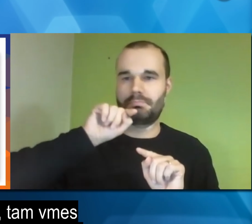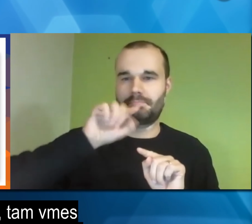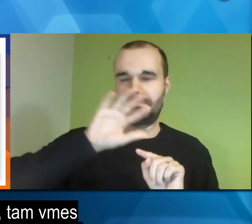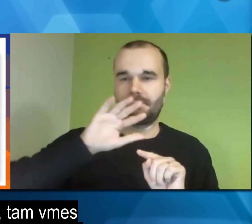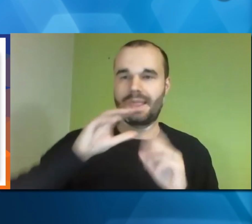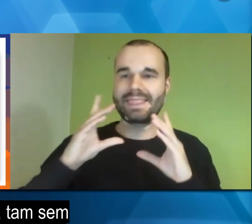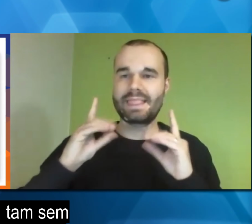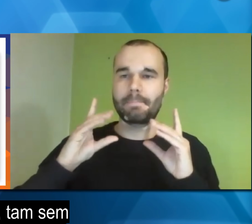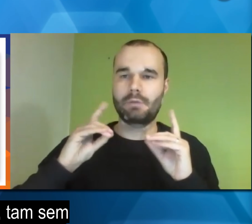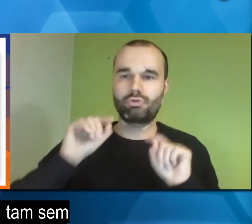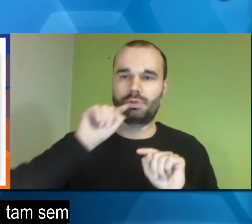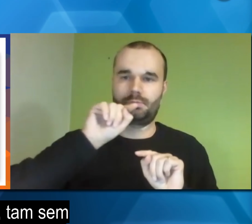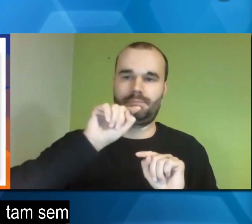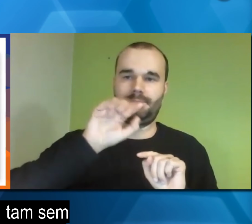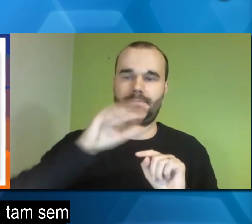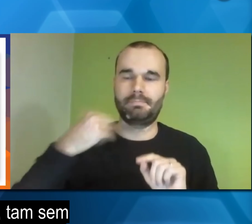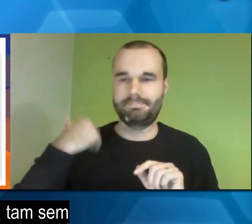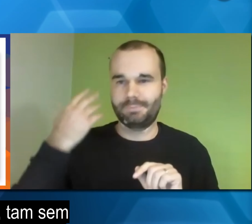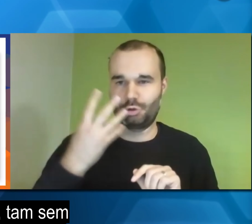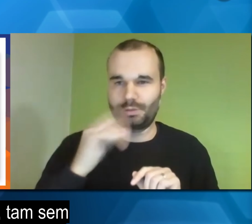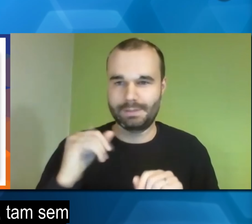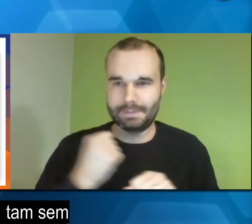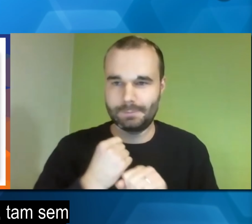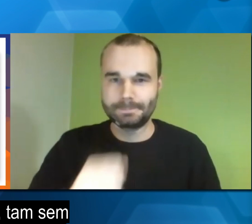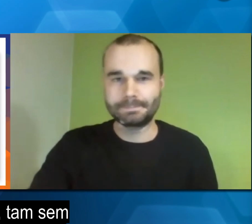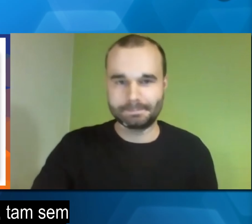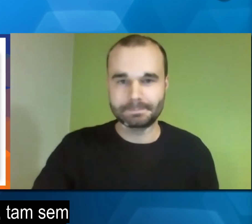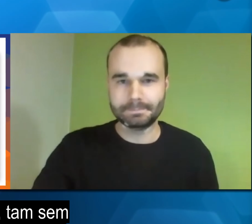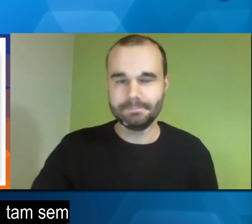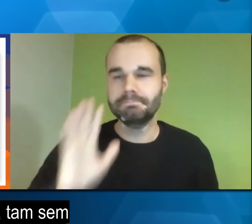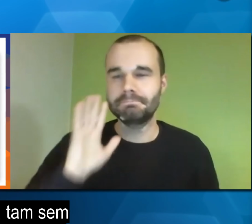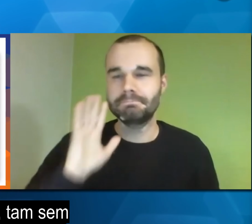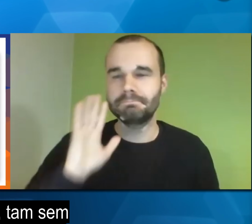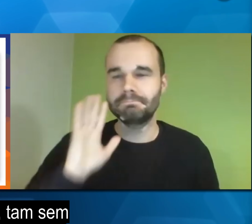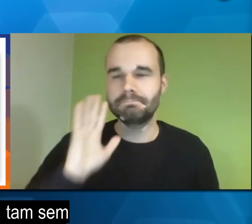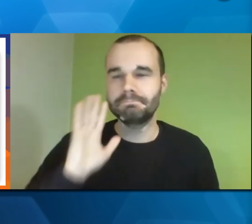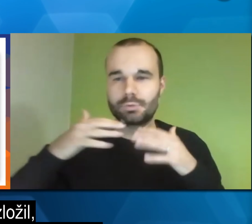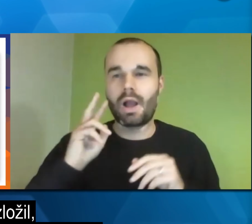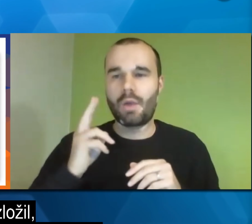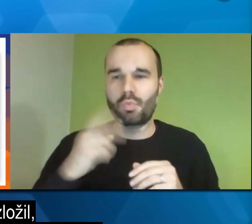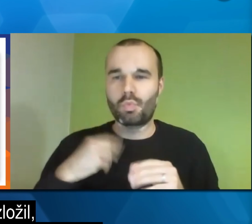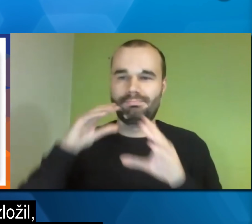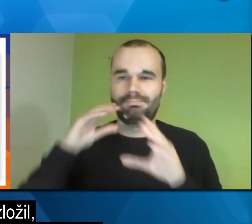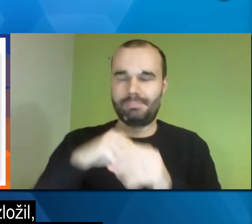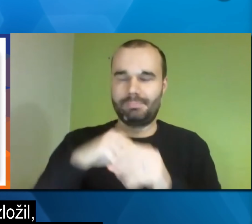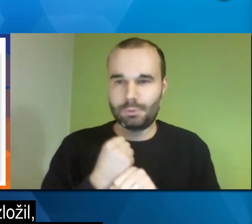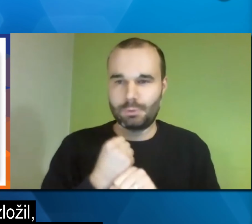zgoščene 3-4 rdeče znake, tam sem 4 leta živel in delal. Bom